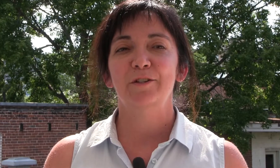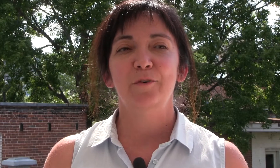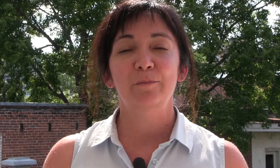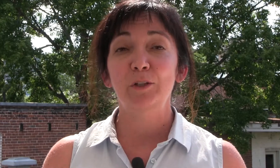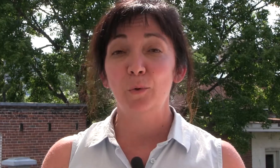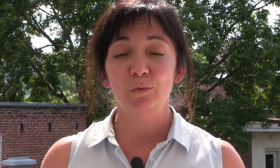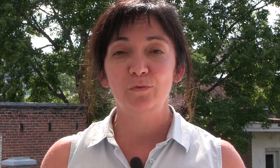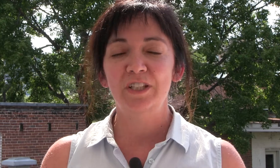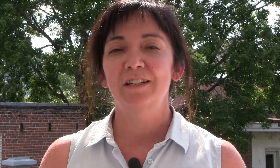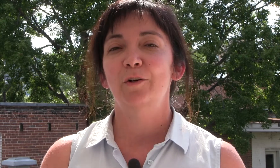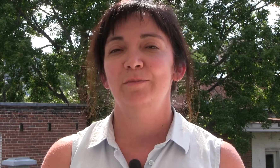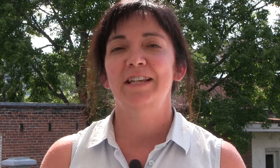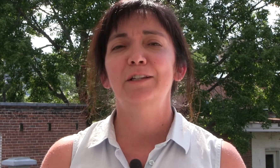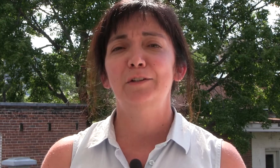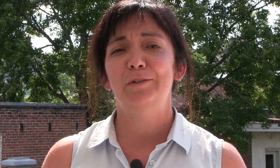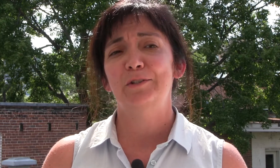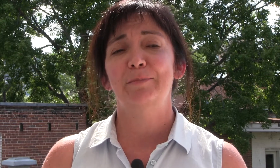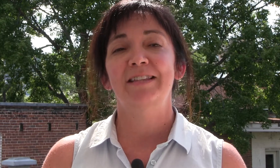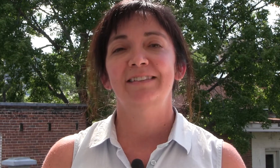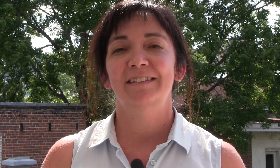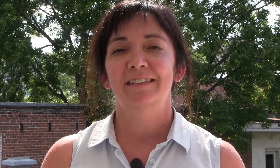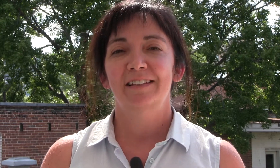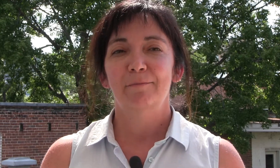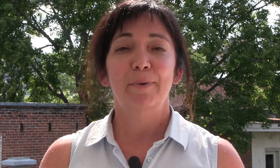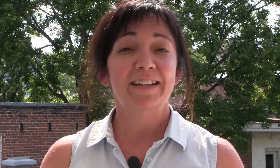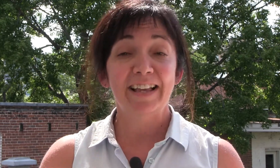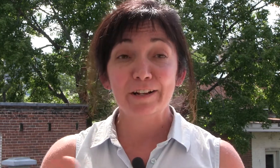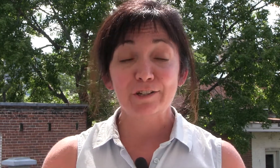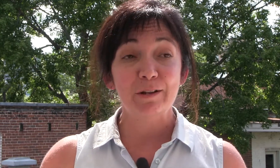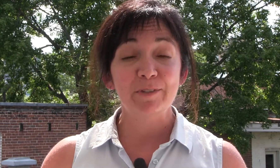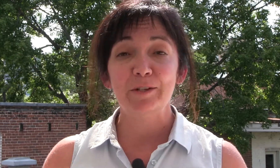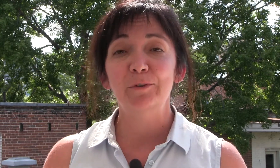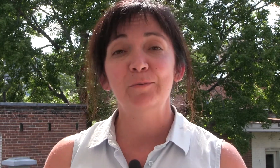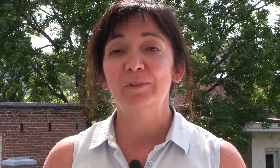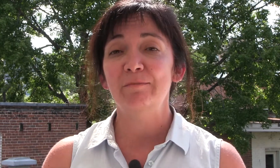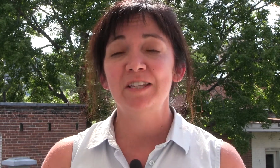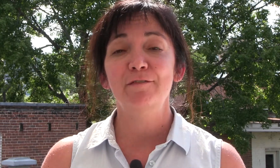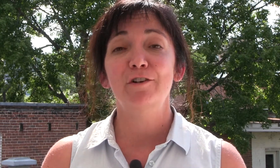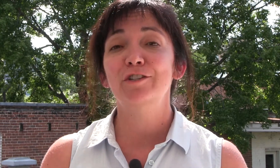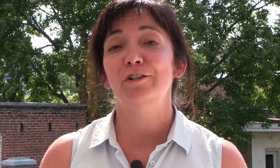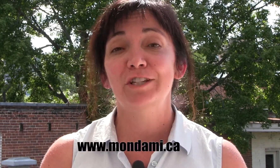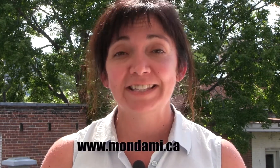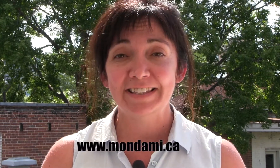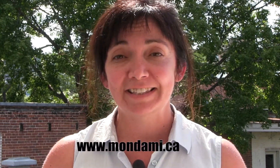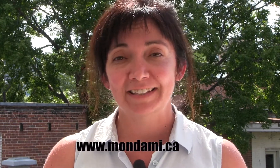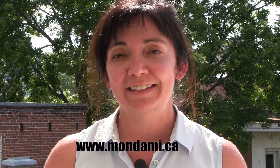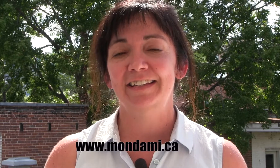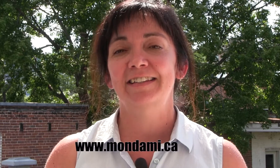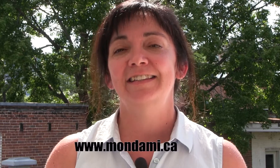transformer d'autres vies comme celle de Nosben. Partage la mission de mon ami. Va sur le site Internet.